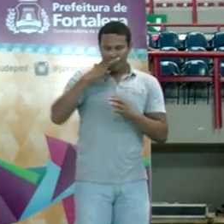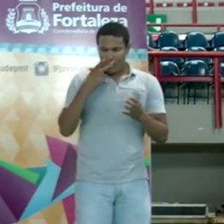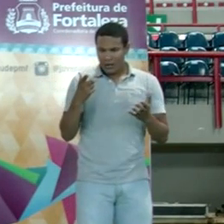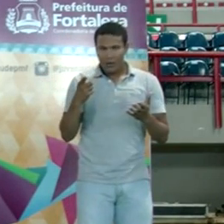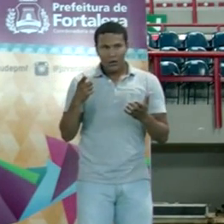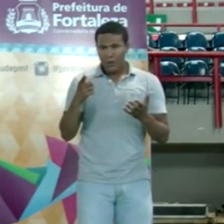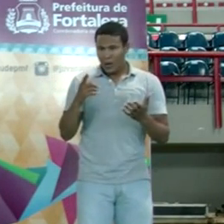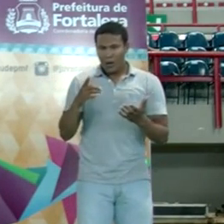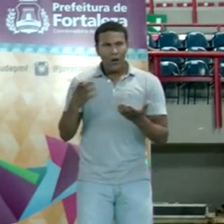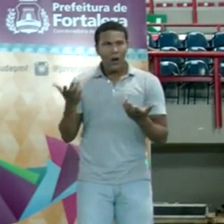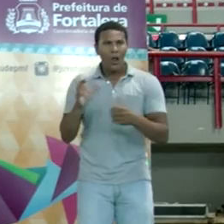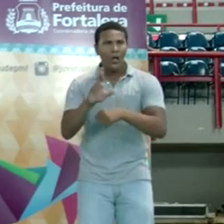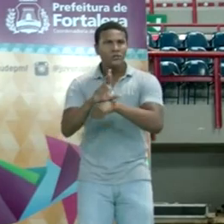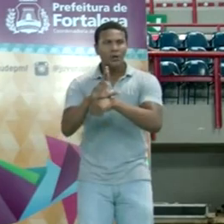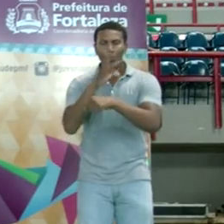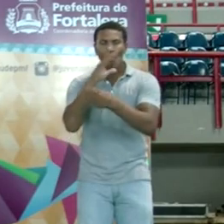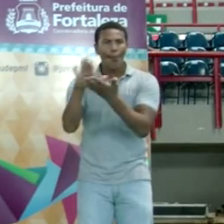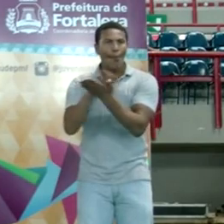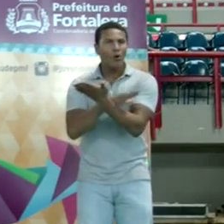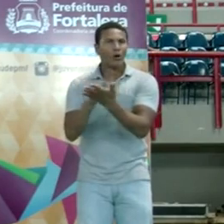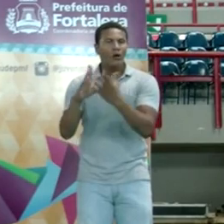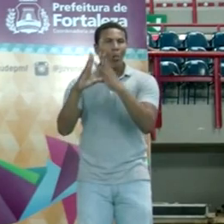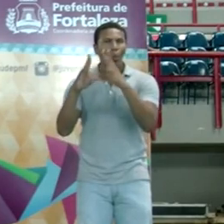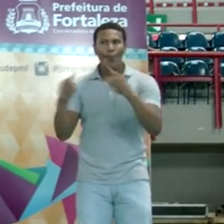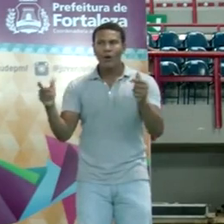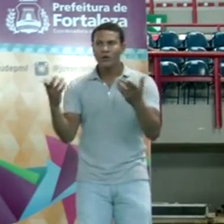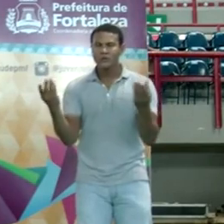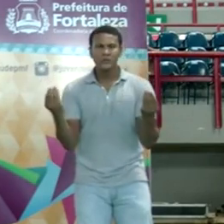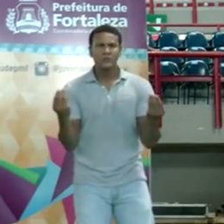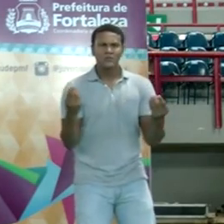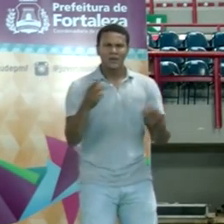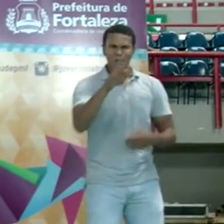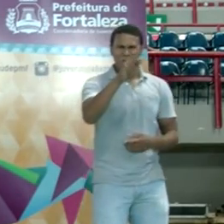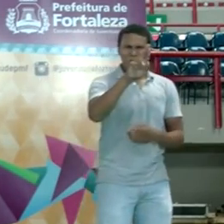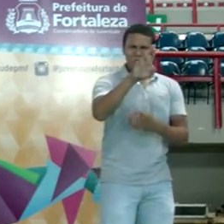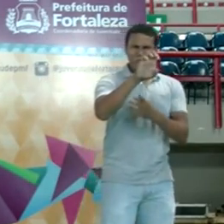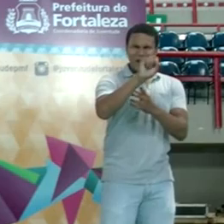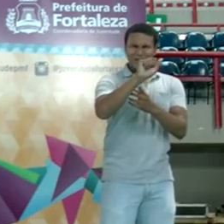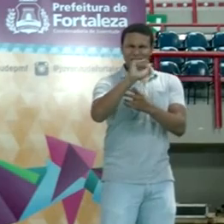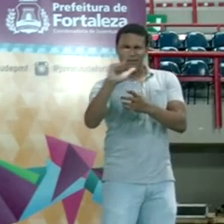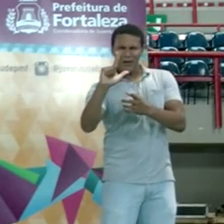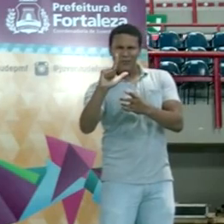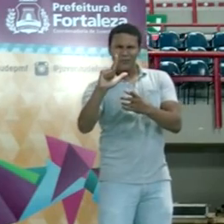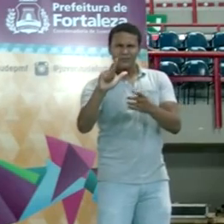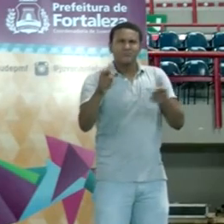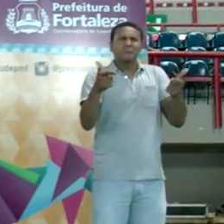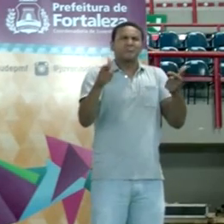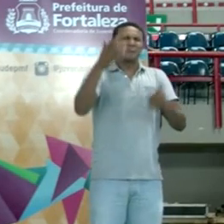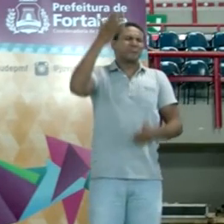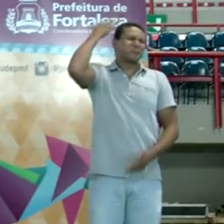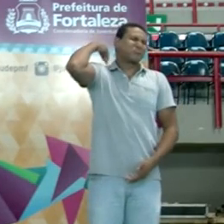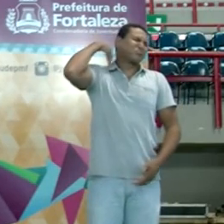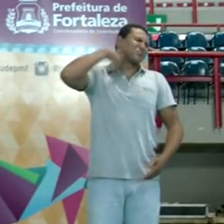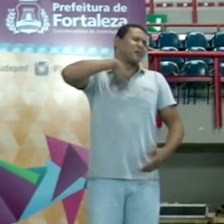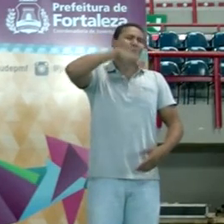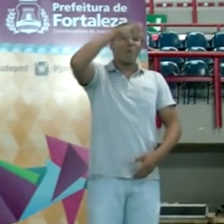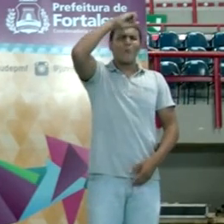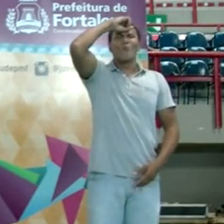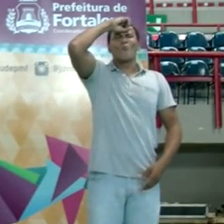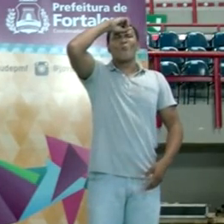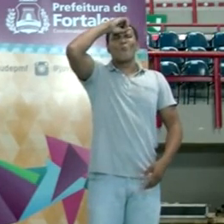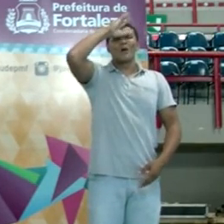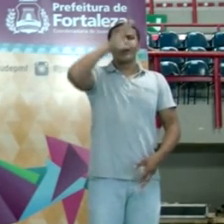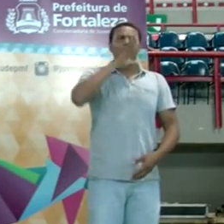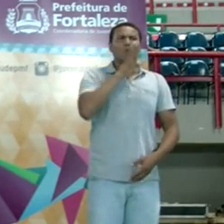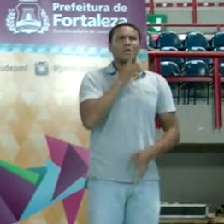estava todo mundo doido, desesperado. Mas professor, e o pré-sal? Ninguém sabia de pré-sal não, ninguém tinha nem ideia que isso existia. A